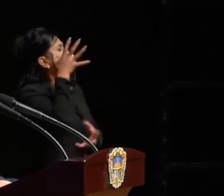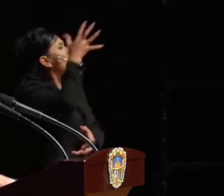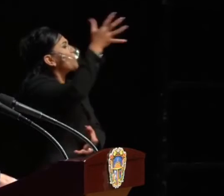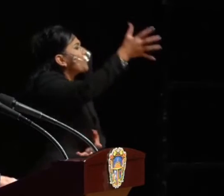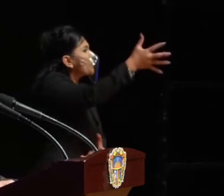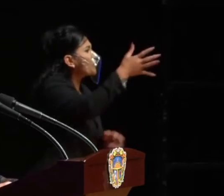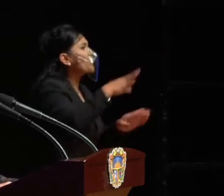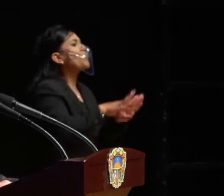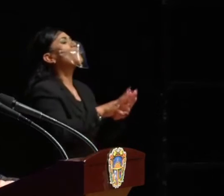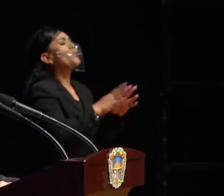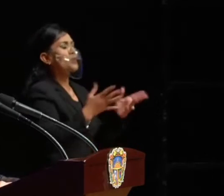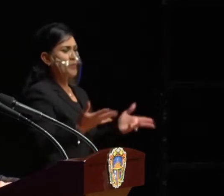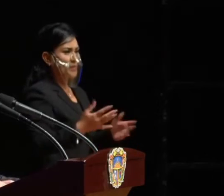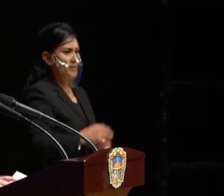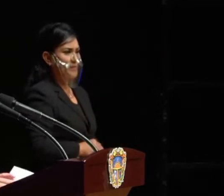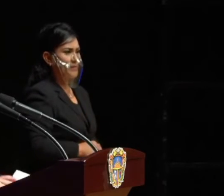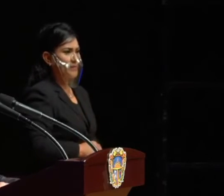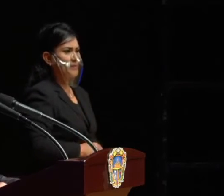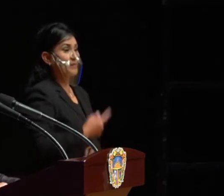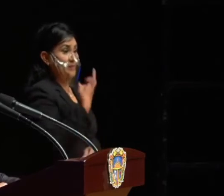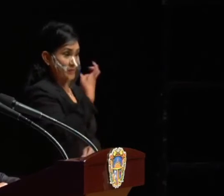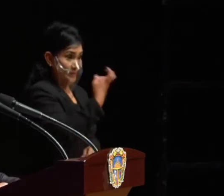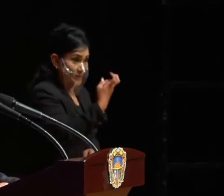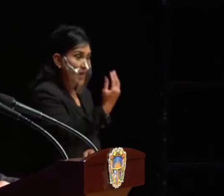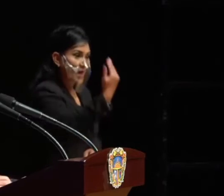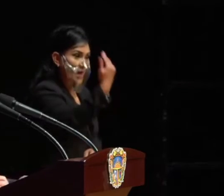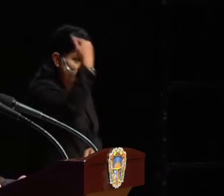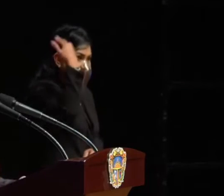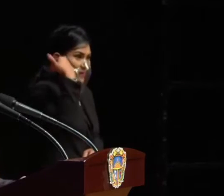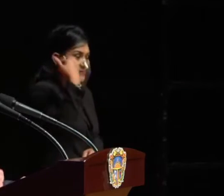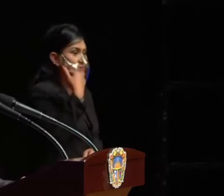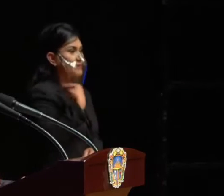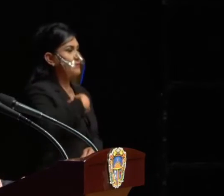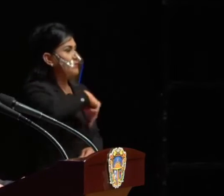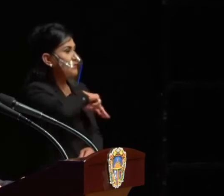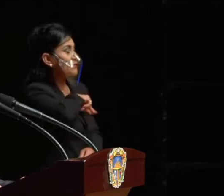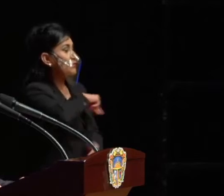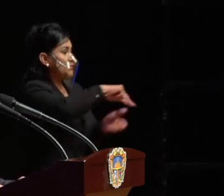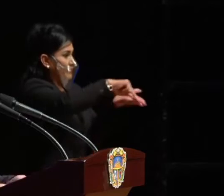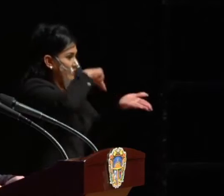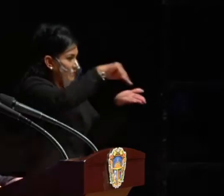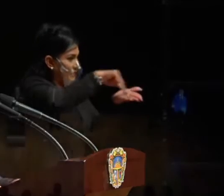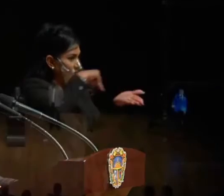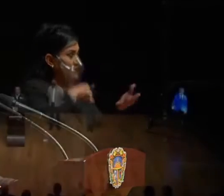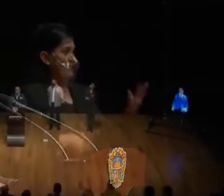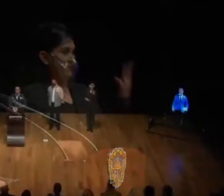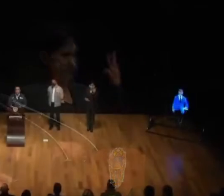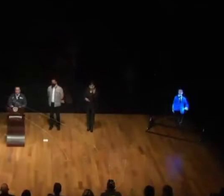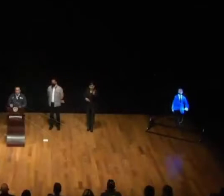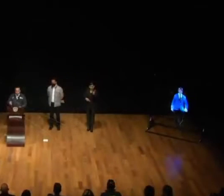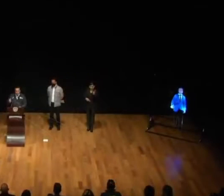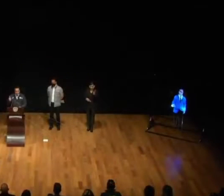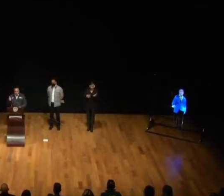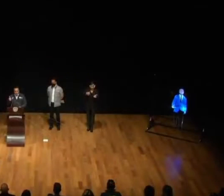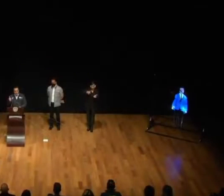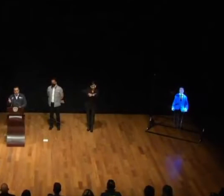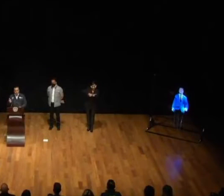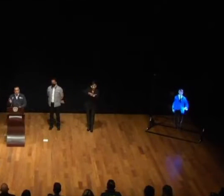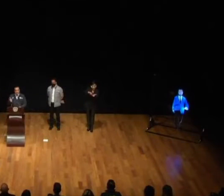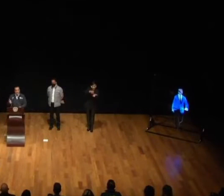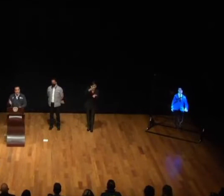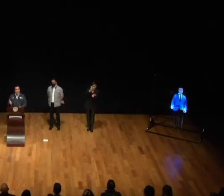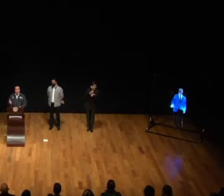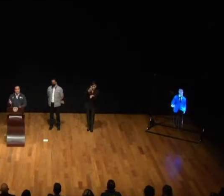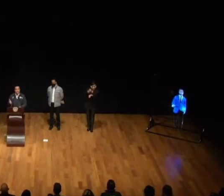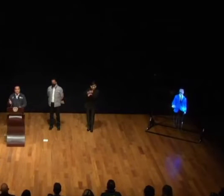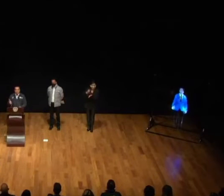años. Hace unos meses, por eso, firmamos 3 convenios de colaboración con la Universidad